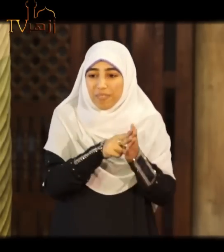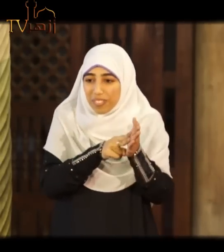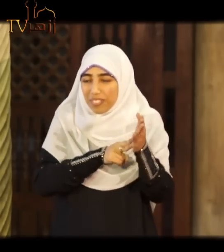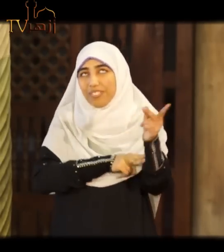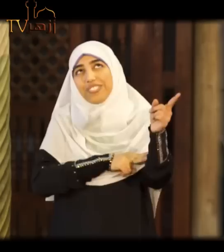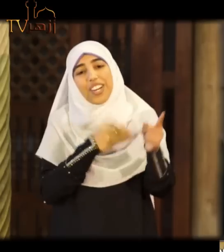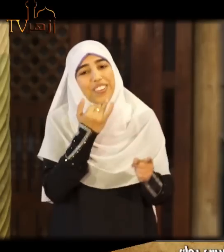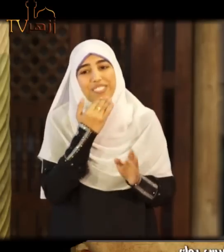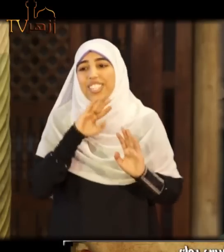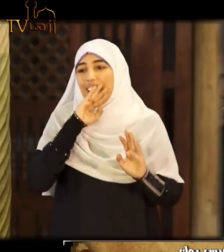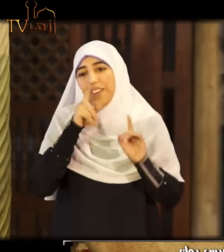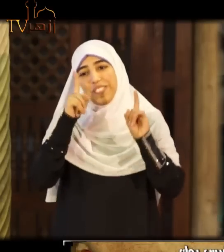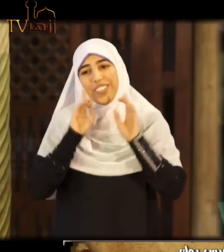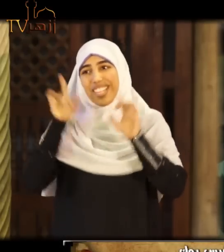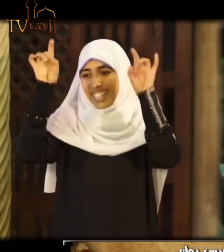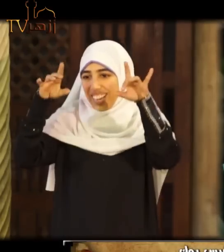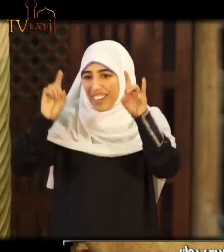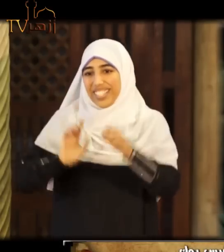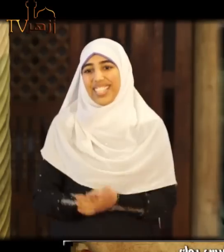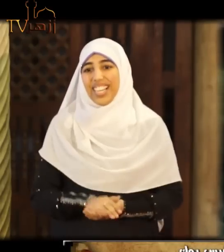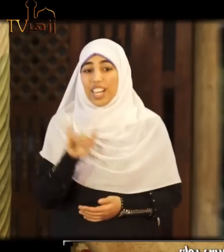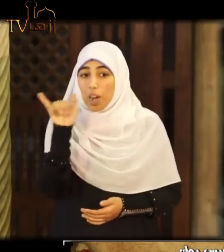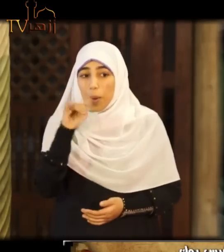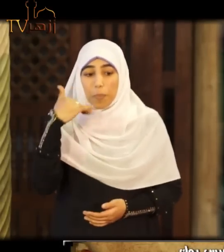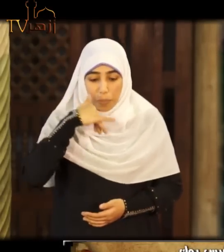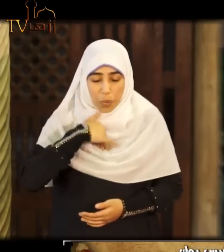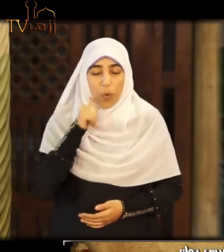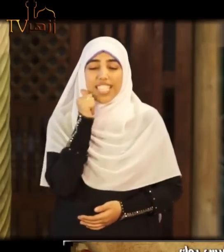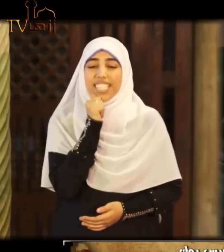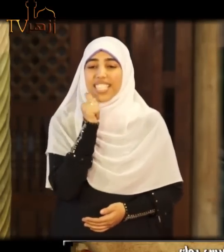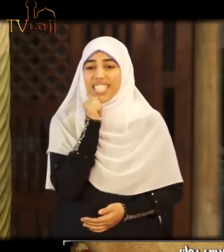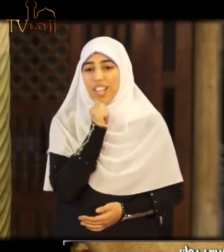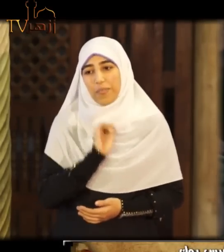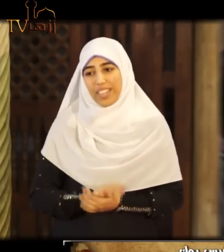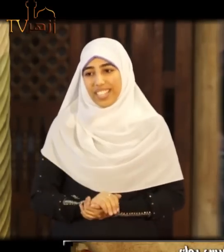كل من ابتلي بشيء ها فربنا بيرقيه ويقربه إليه،